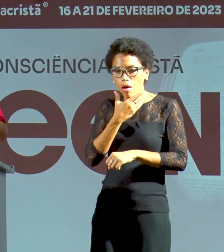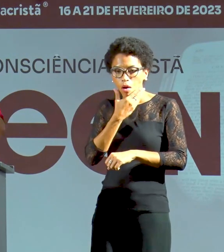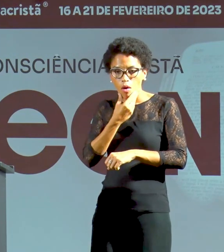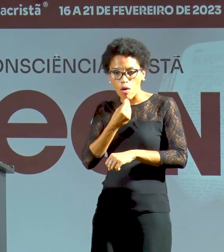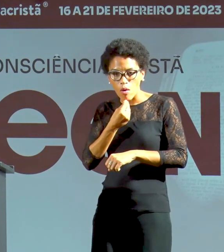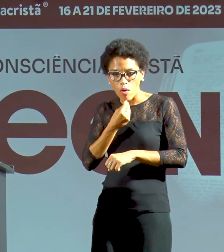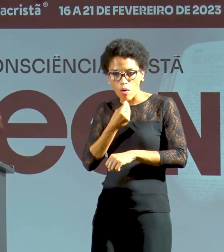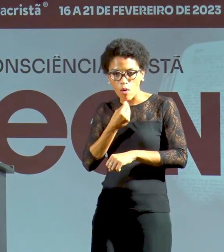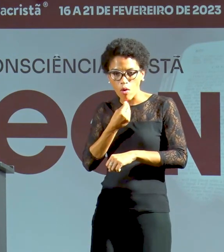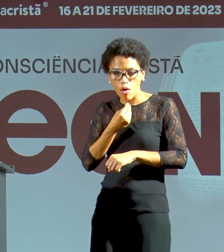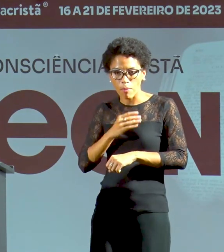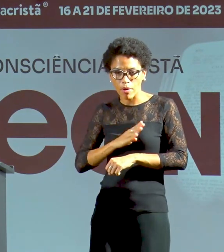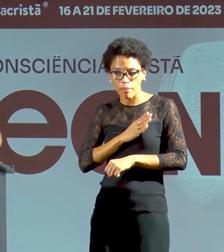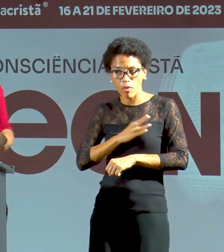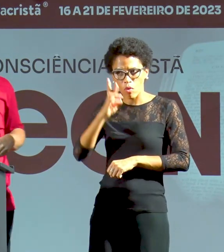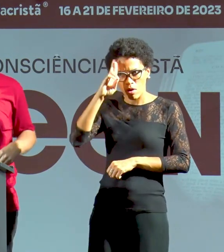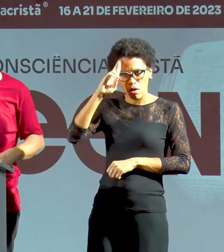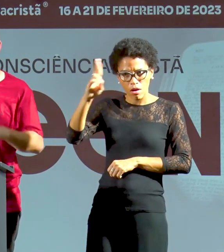chega